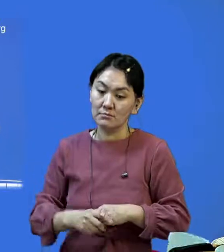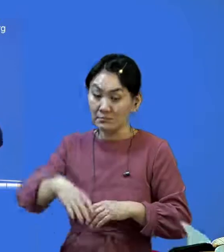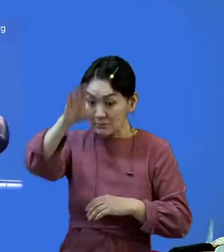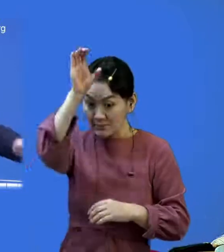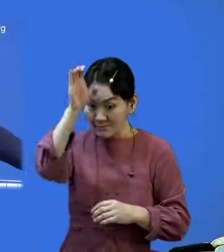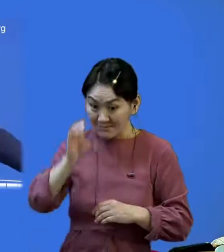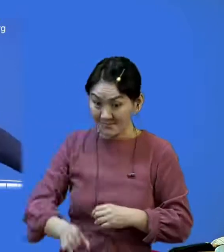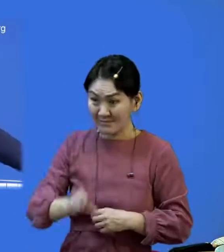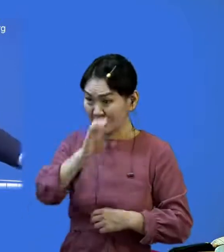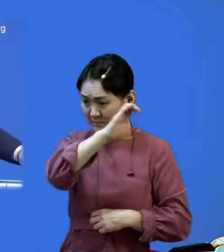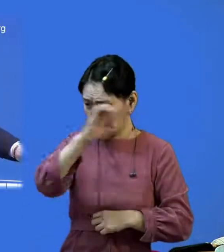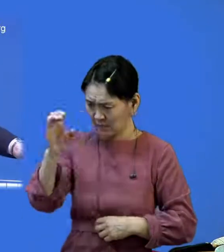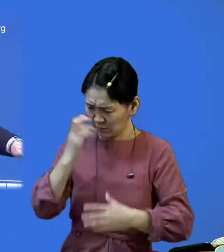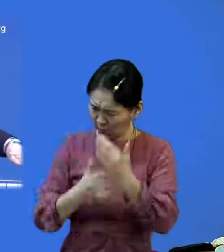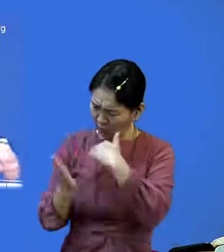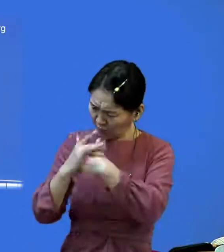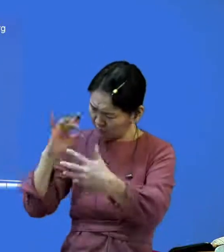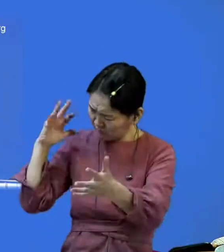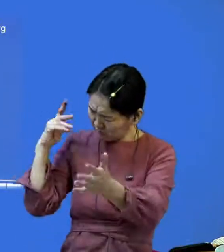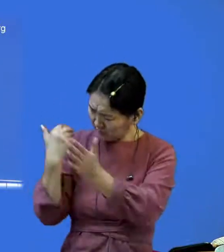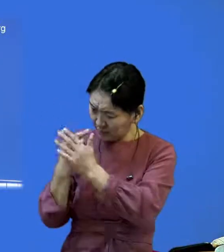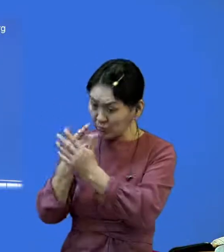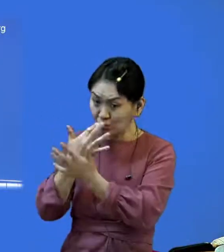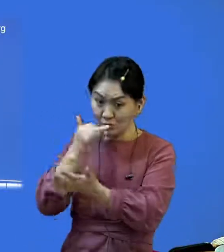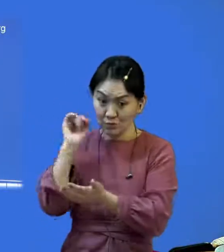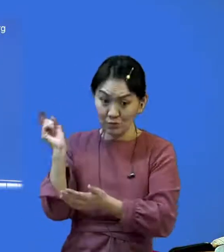Загалмаа дээр өөх хүртэл тушаасан тэрээр,